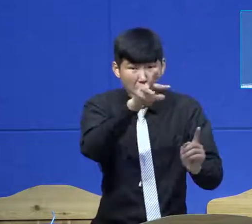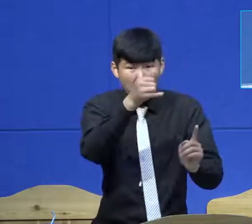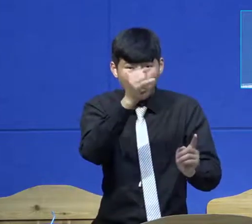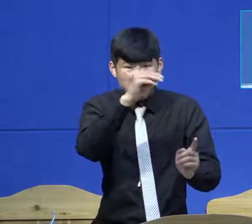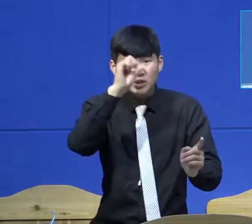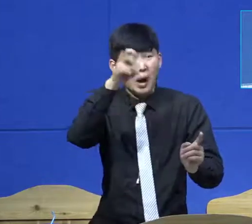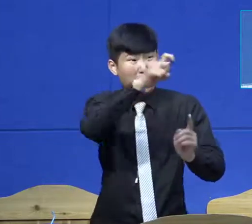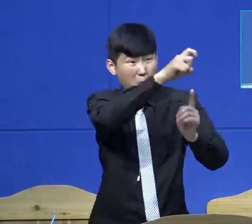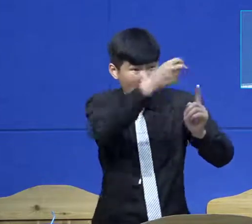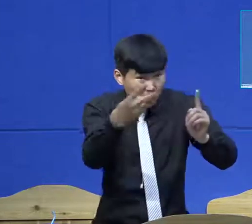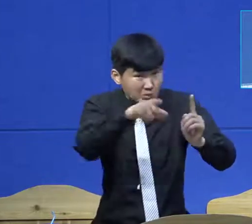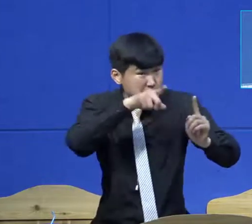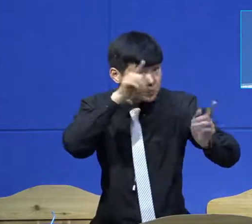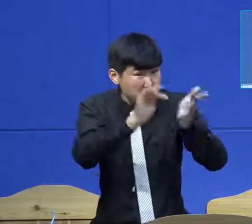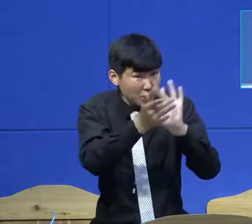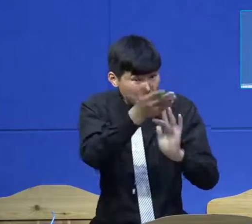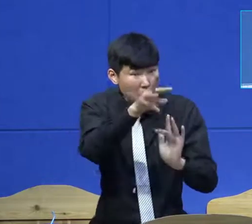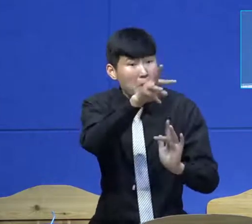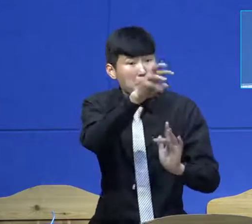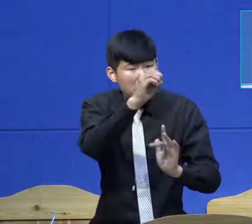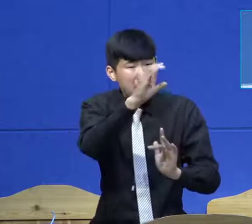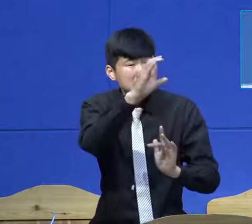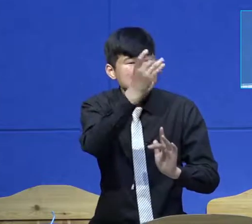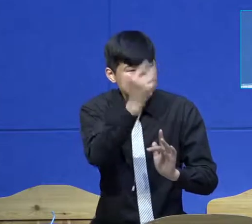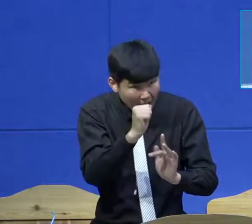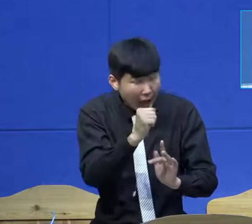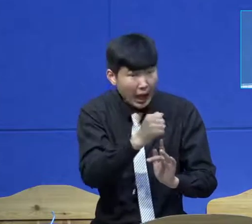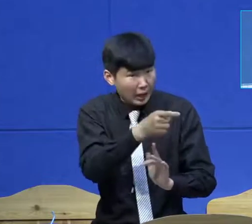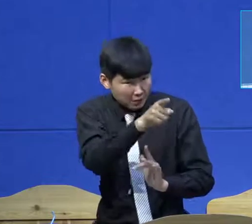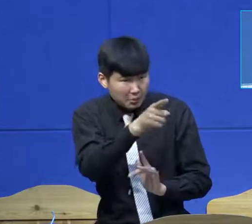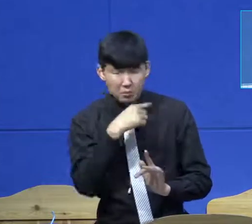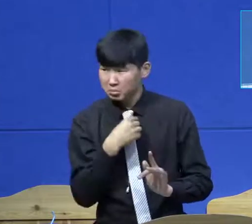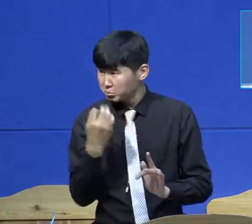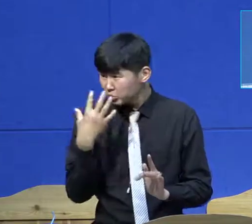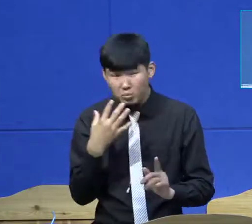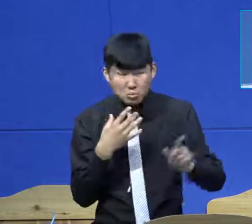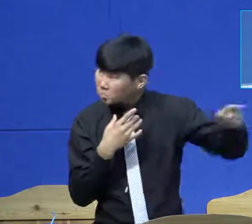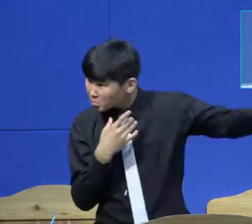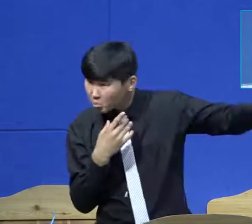мужаны хүү залуухан Есүсийг месиа гэж хэлж байгаа нөхдүүд байх юм аа. Ийм